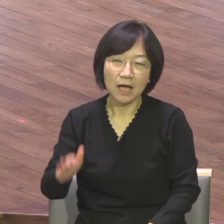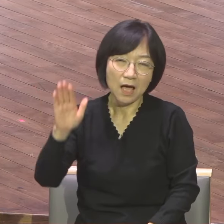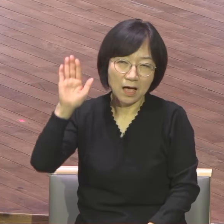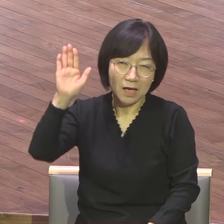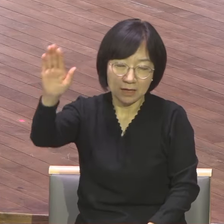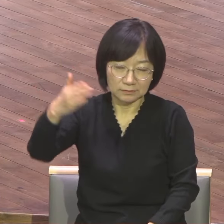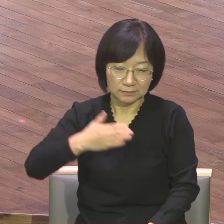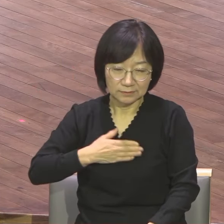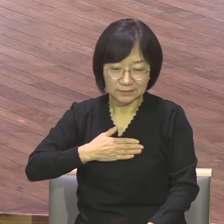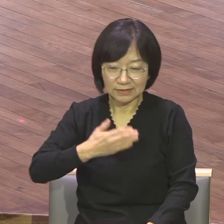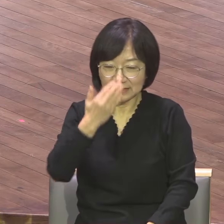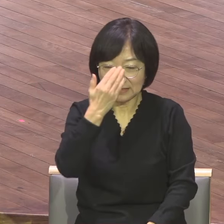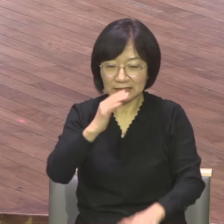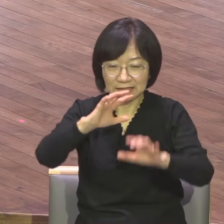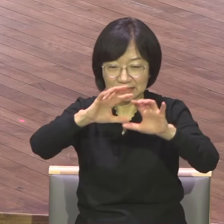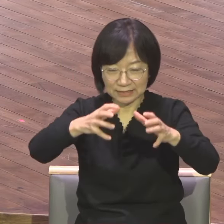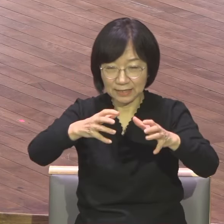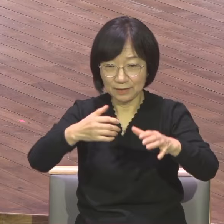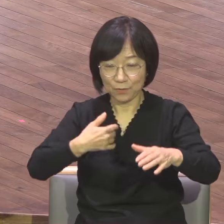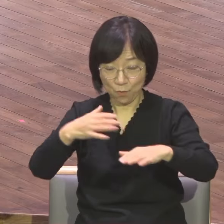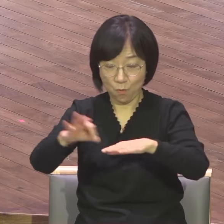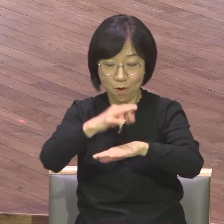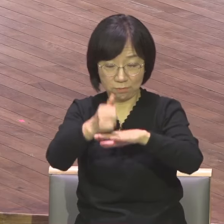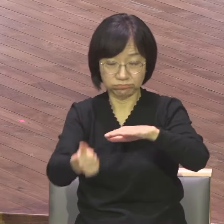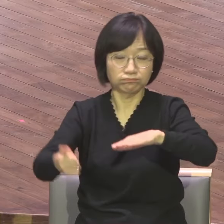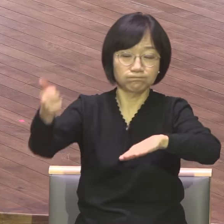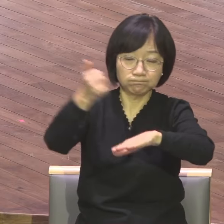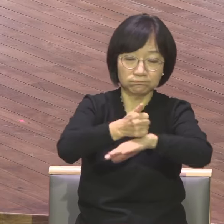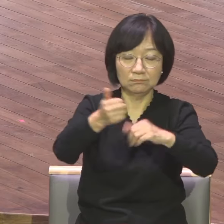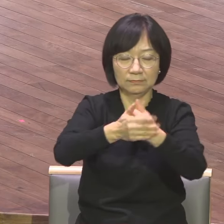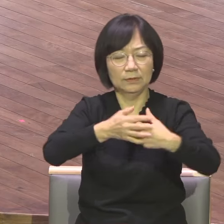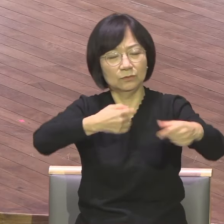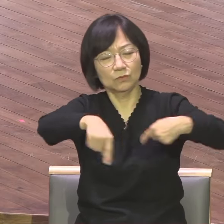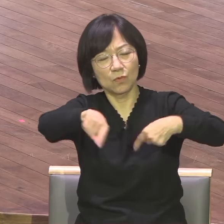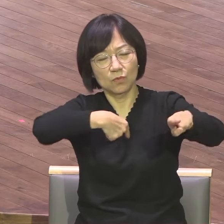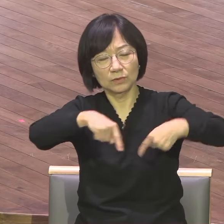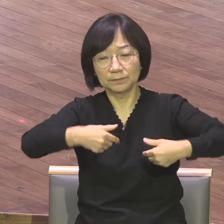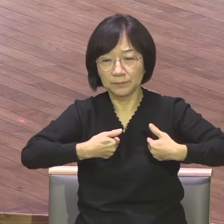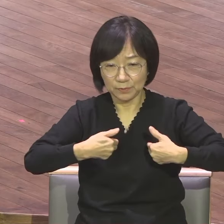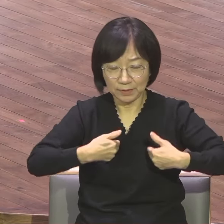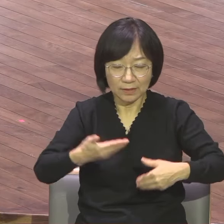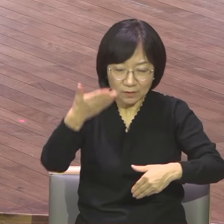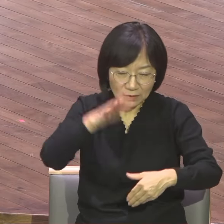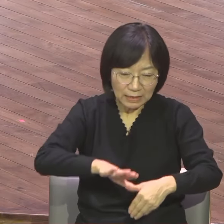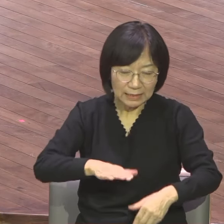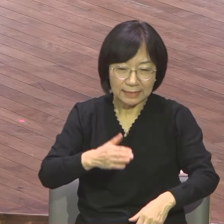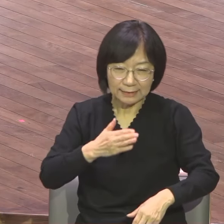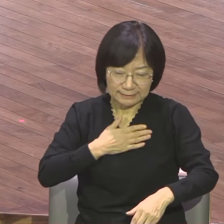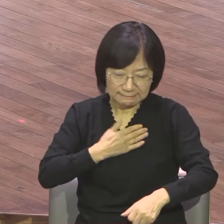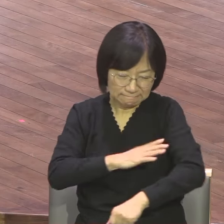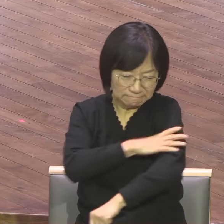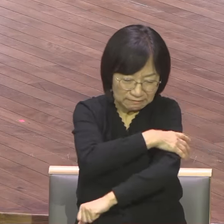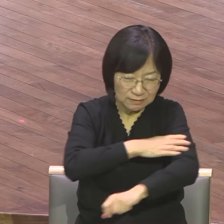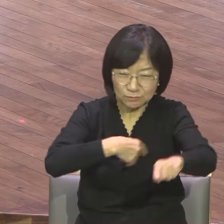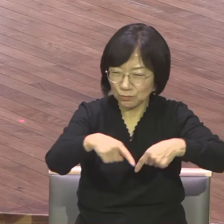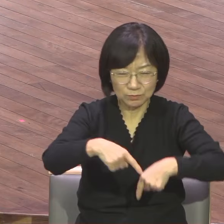이스라엘의 통치를 해야 되겠는데, 이건 절대적으로 자기는 하나님의 말씀에